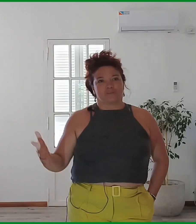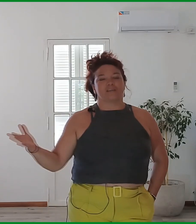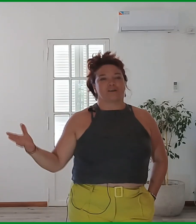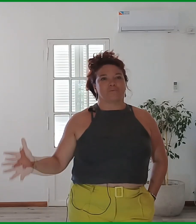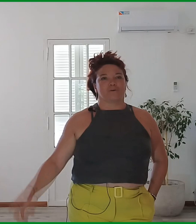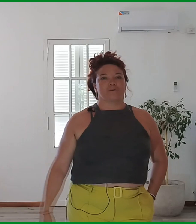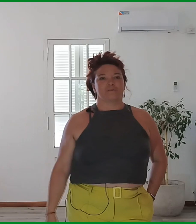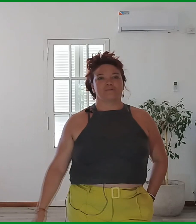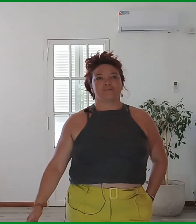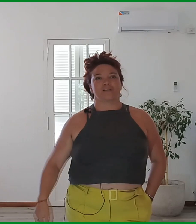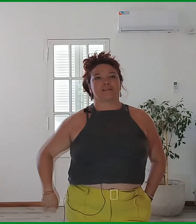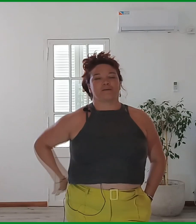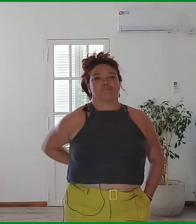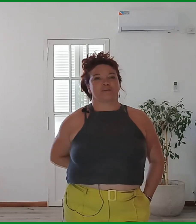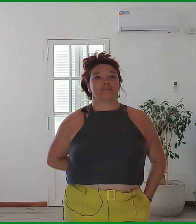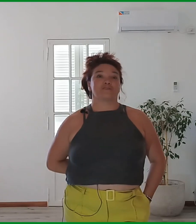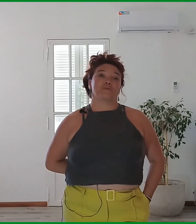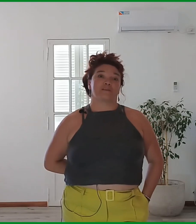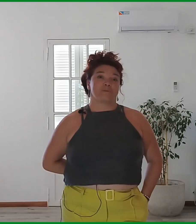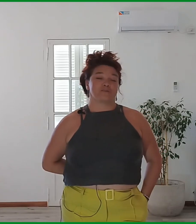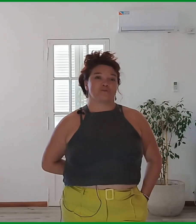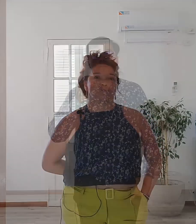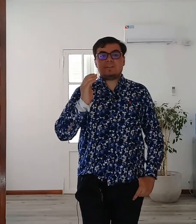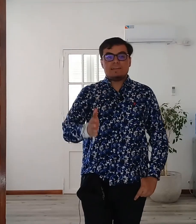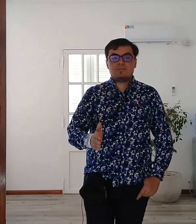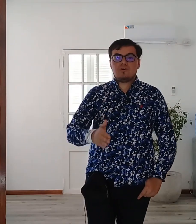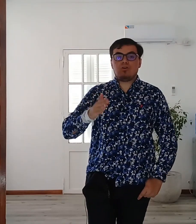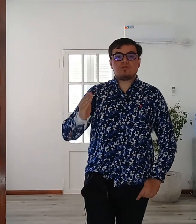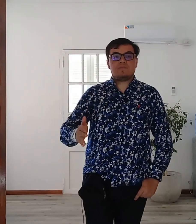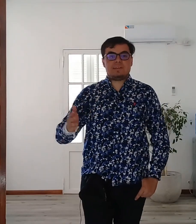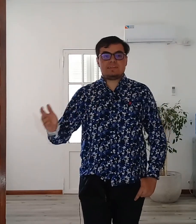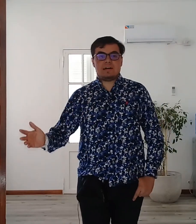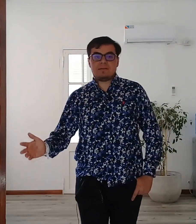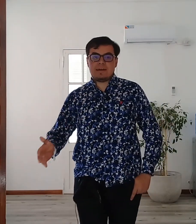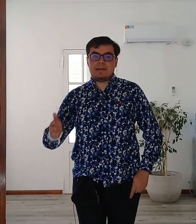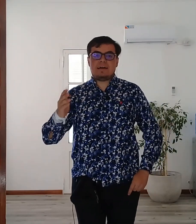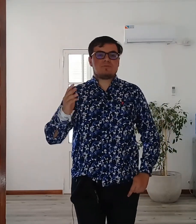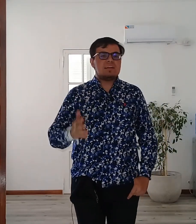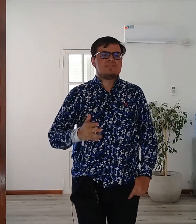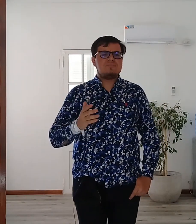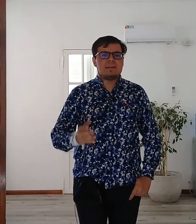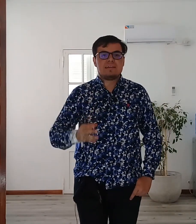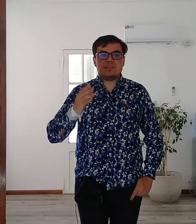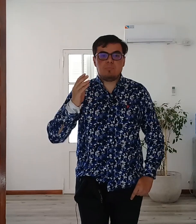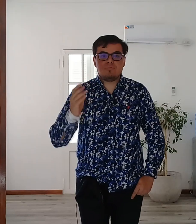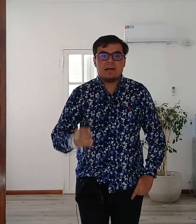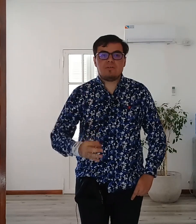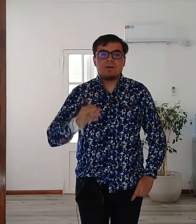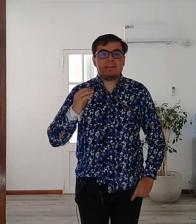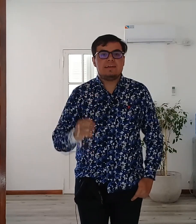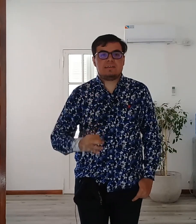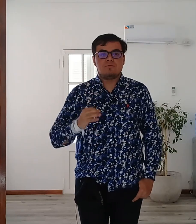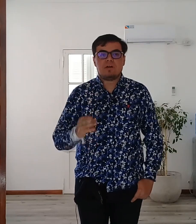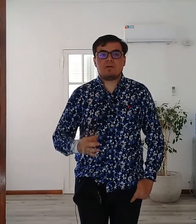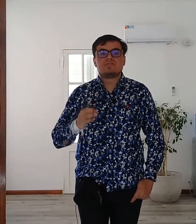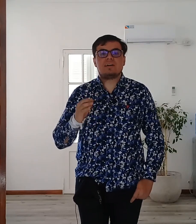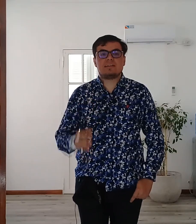tiene como cierta potestad sobre ese espacio. Mientras tanto, otro frente se abre en la naturaleza de un arte disputado que nace con una vocación